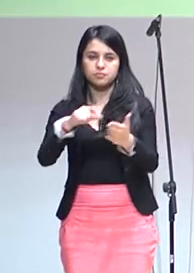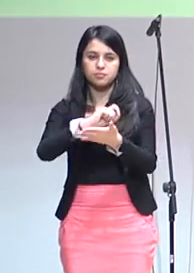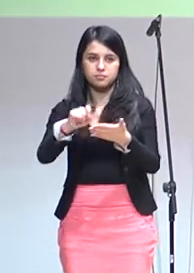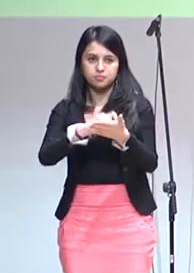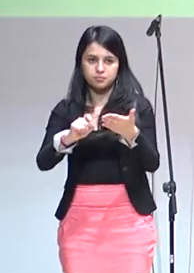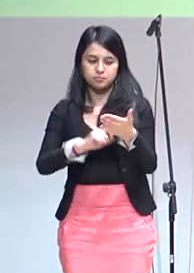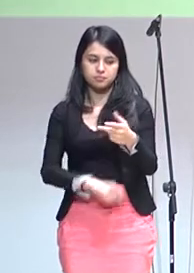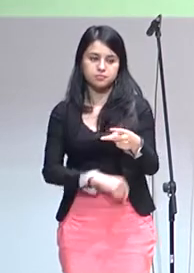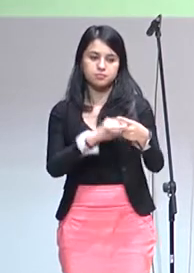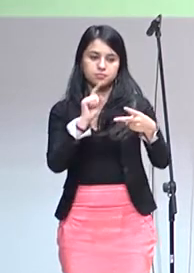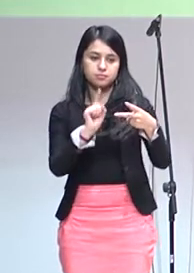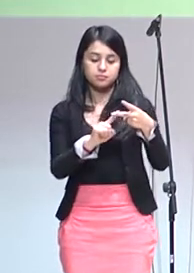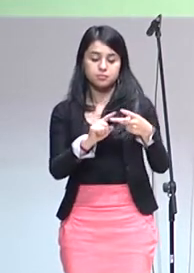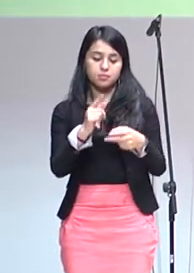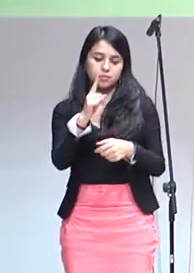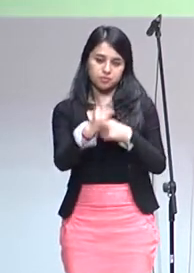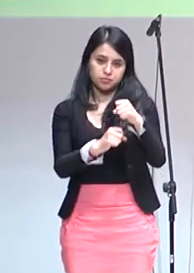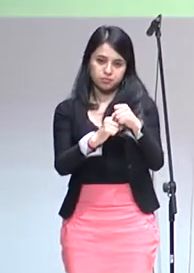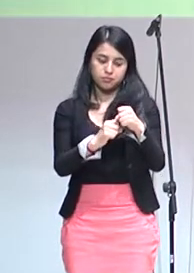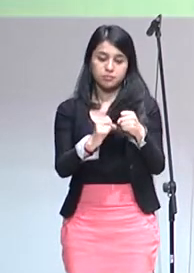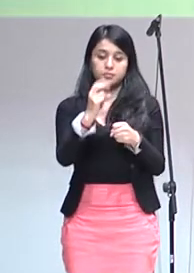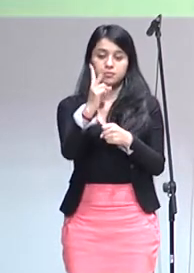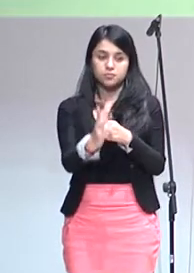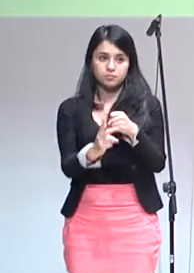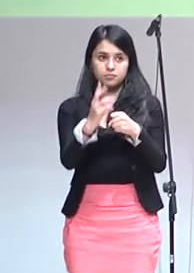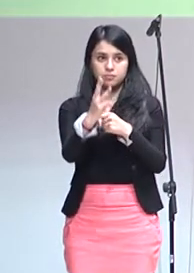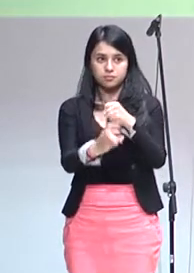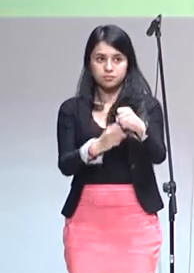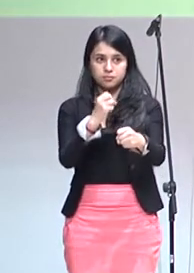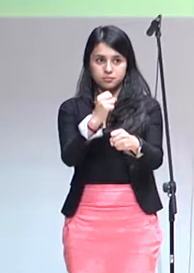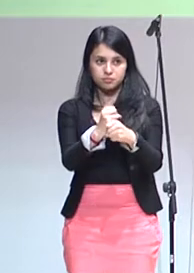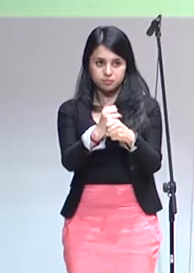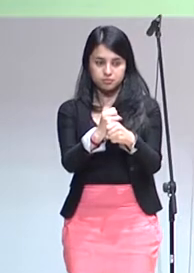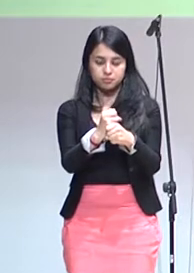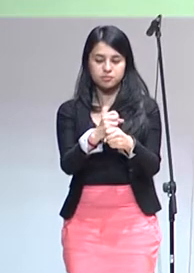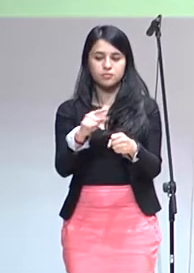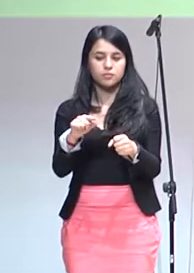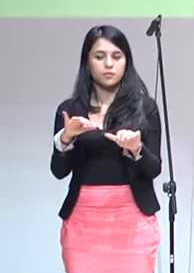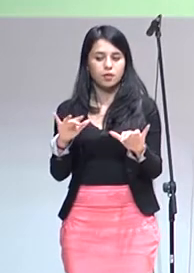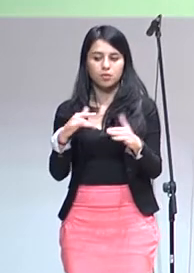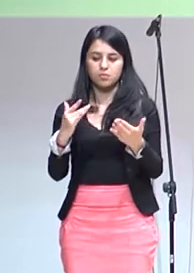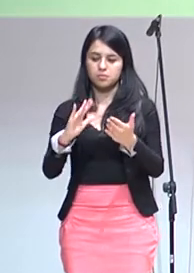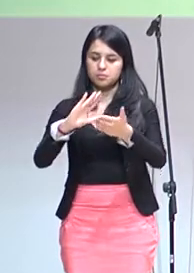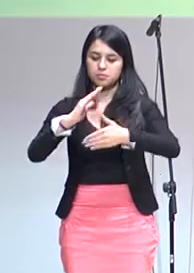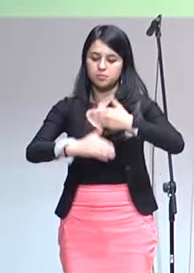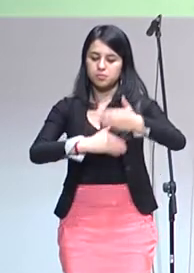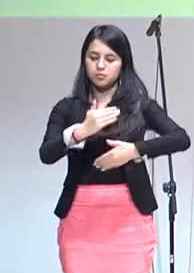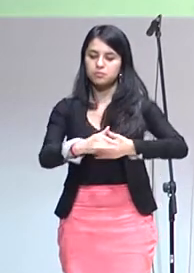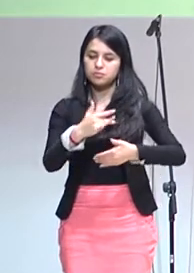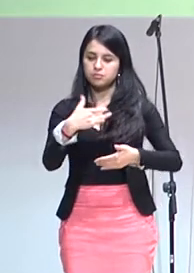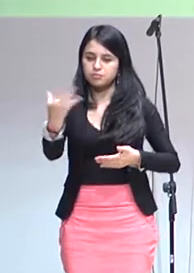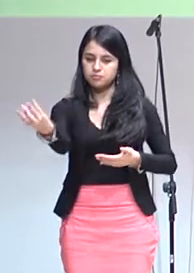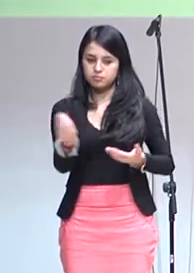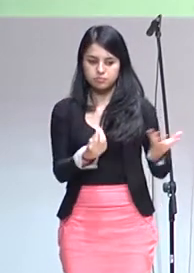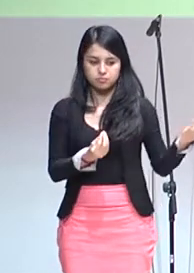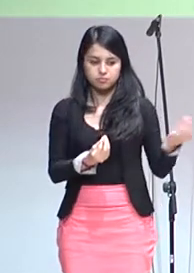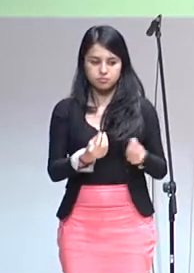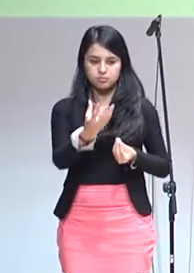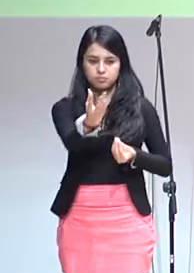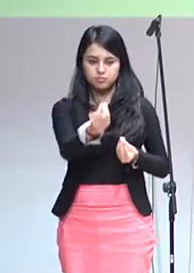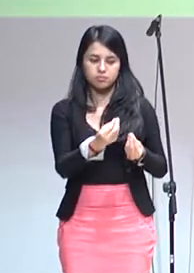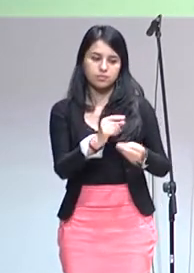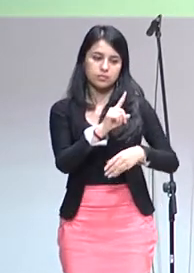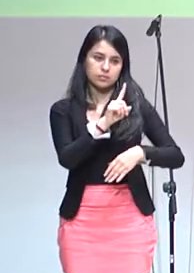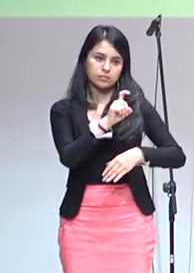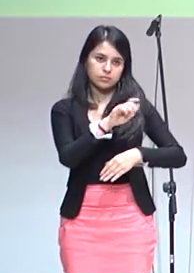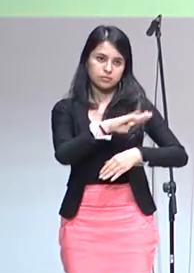El segundo y el tercer año era vincular al proceso todos los estudiantes de